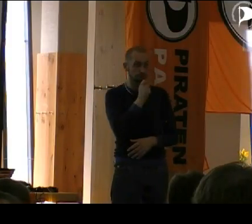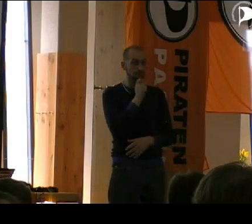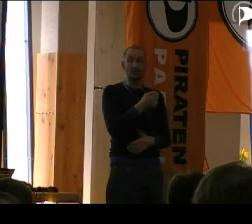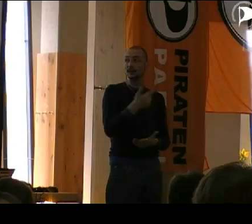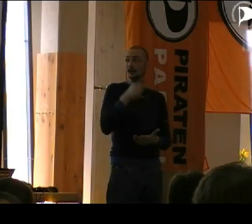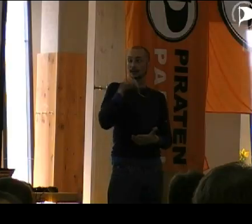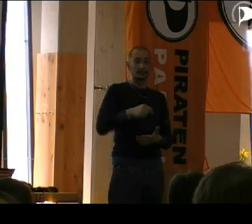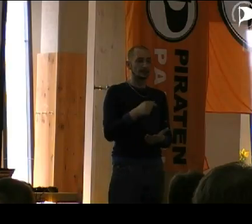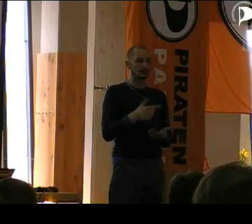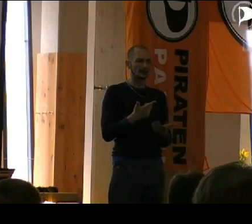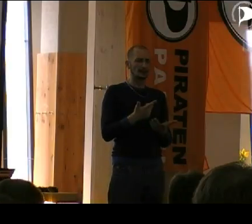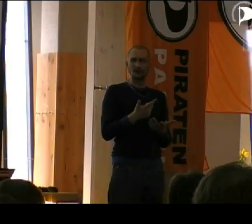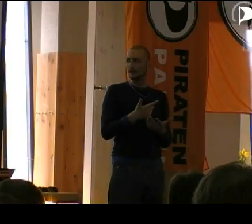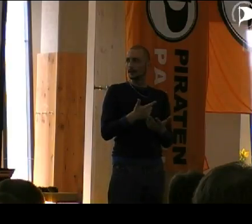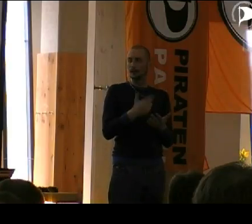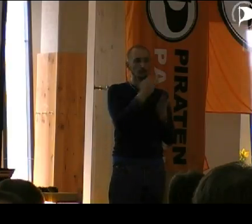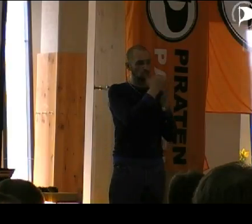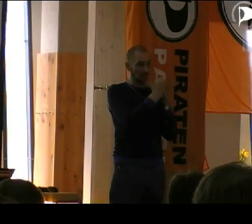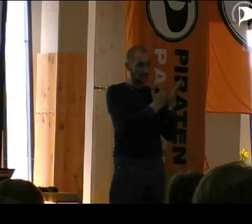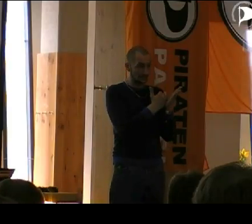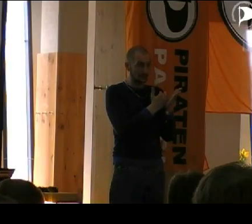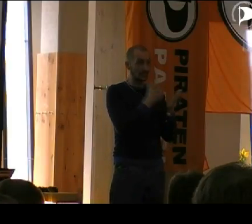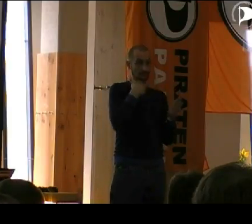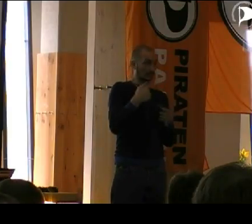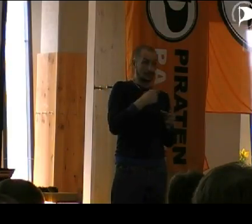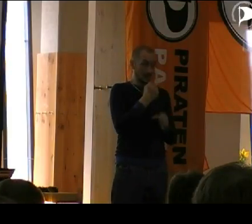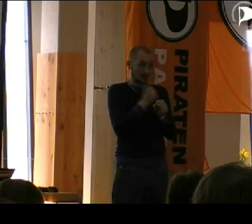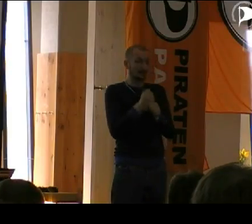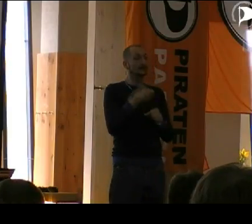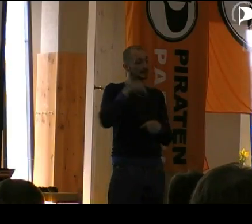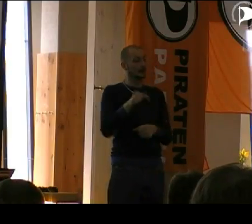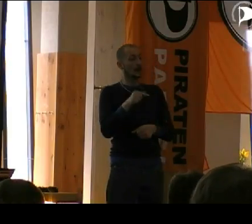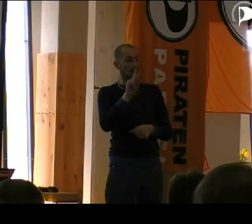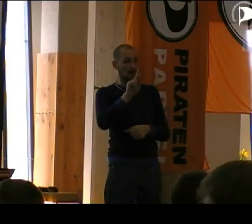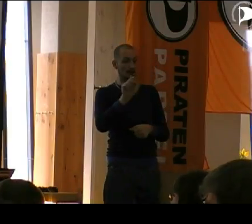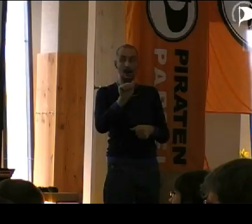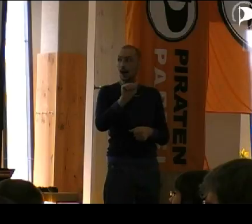statistik zufällig so viel machen aber das sind wahrscheinlich gar nicht tun oder